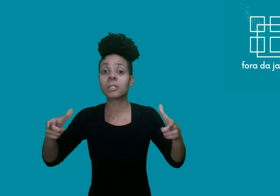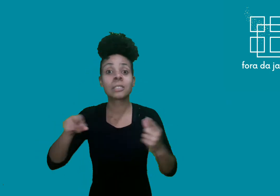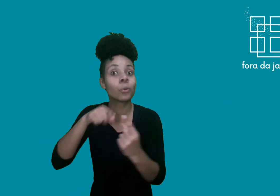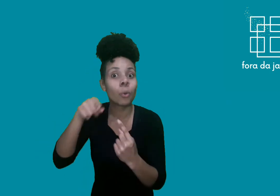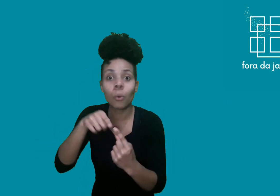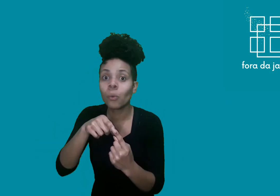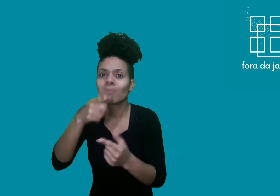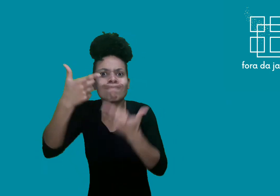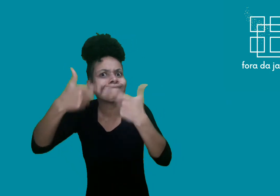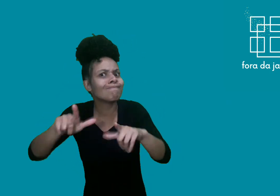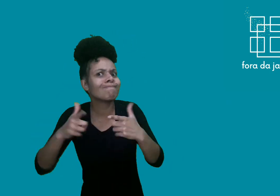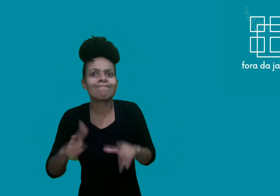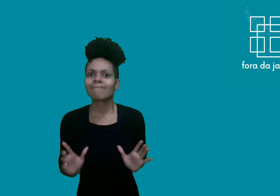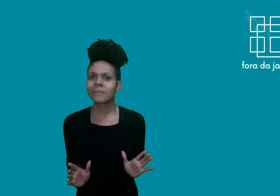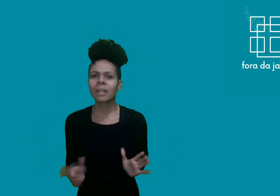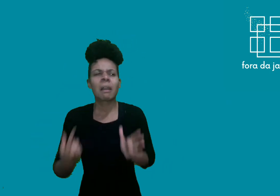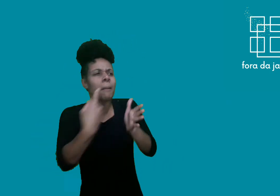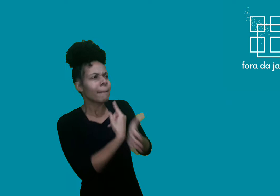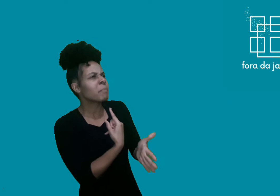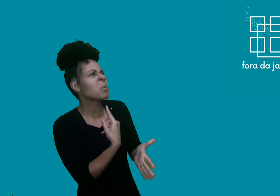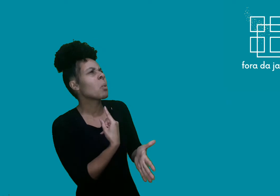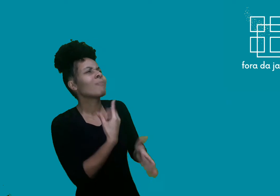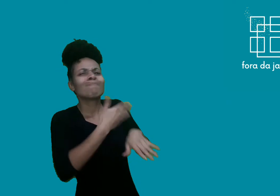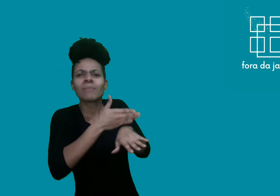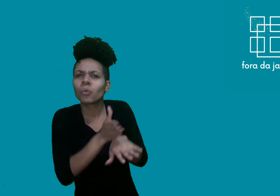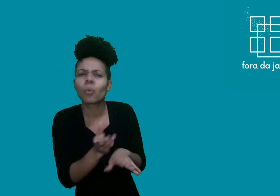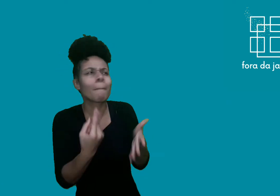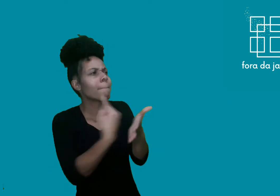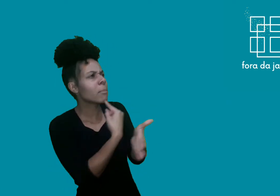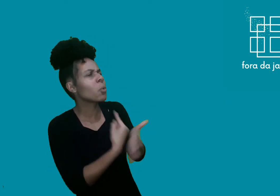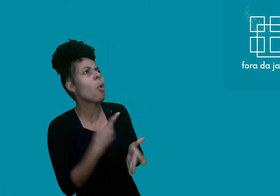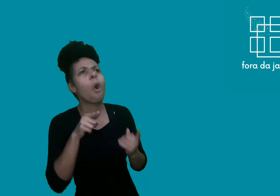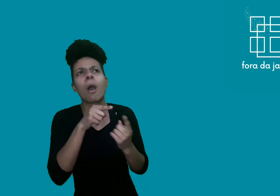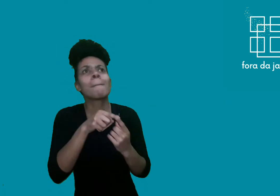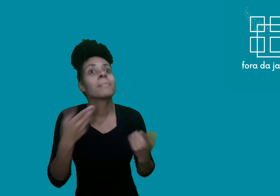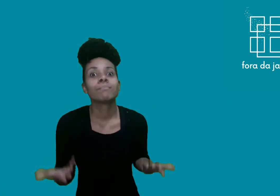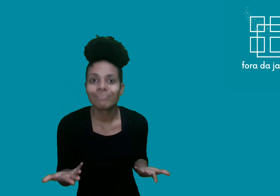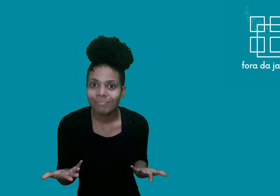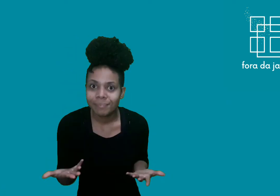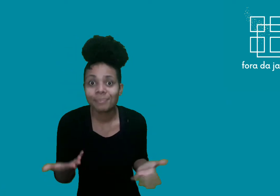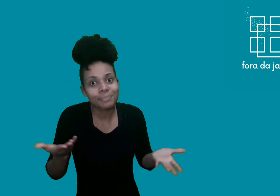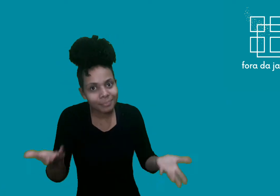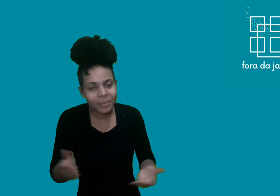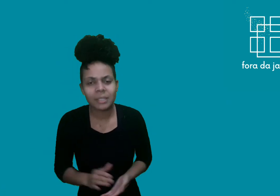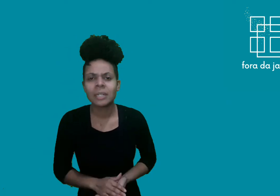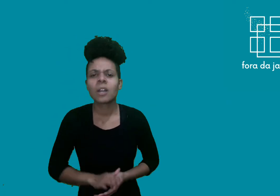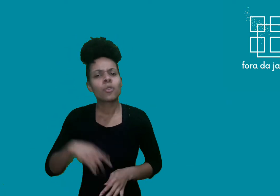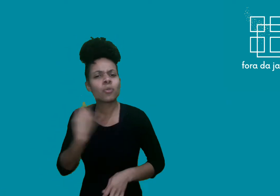outras pessoas que estão impondo para você. Nessa questão de olhar a trajetória da outra pessoa, eu acho que fica mais difícil,